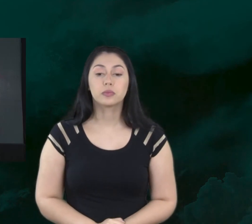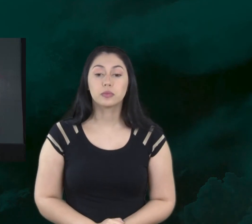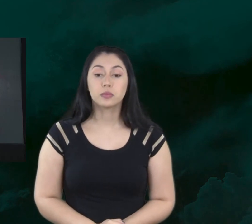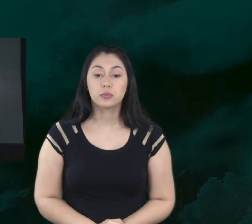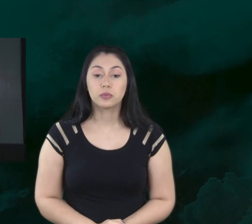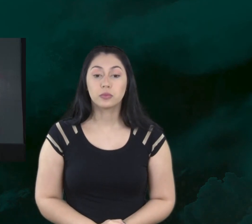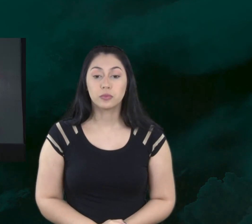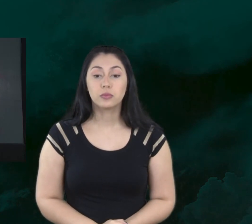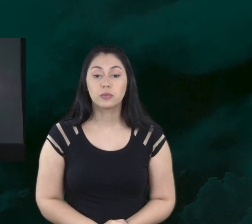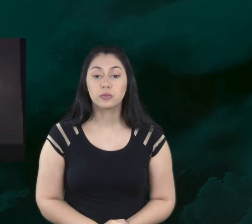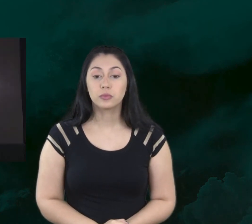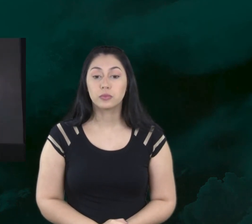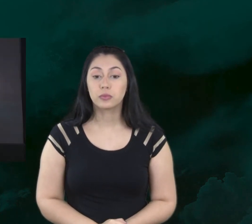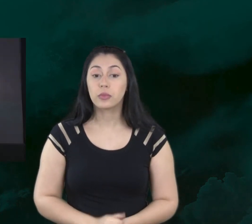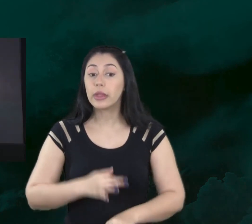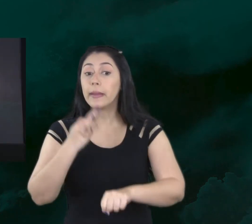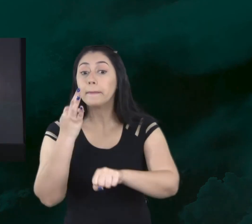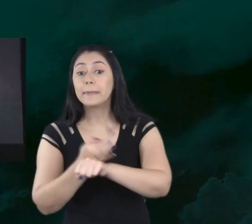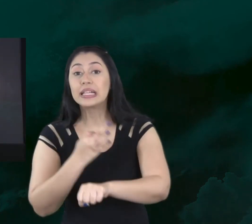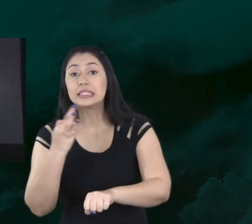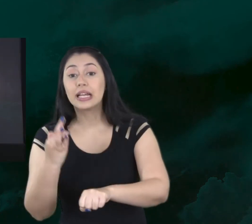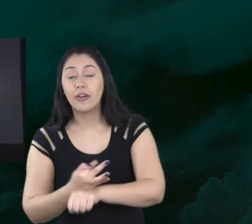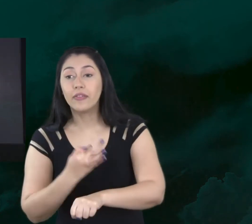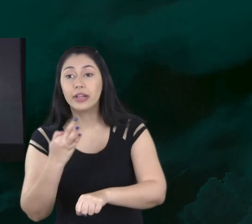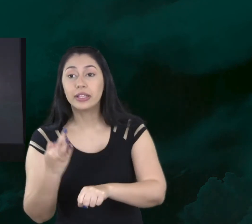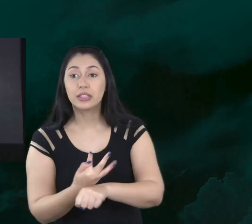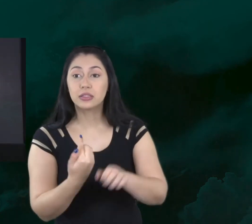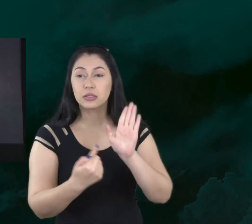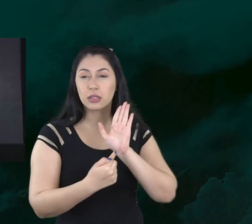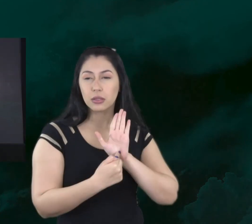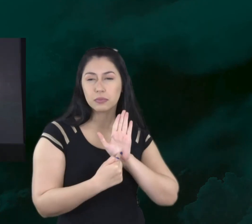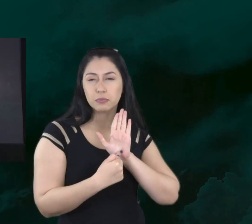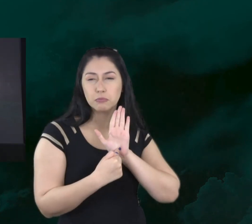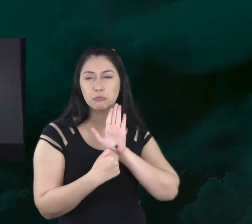perseverança marca